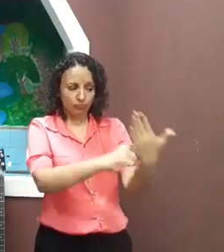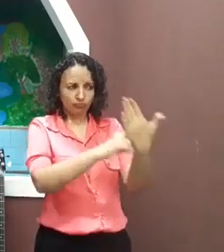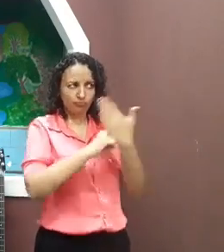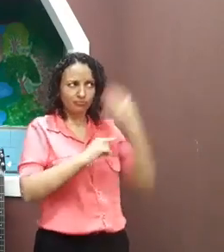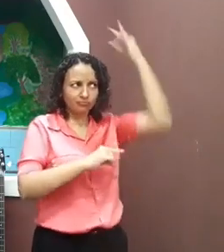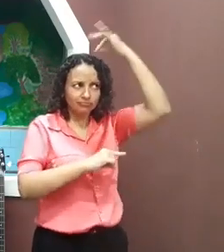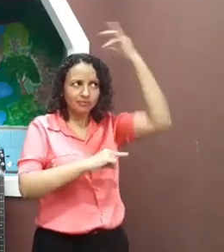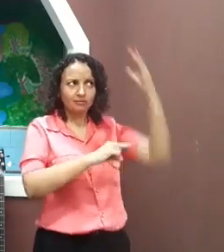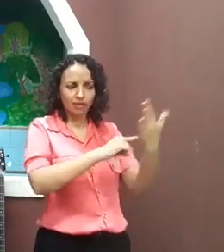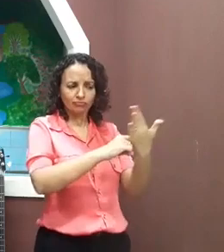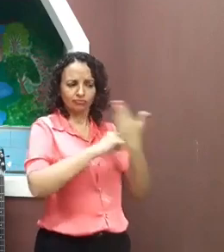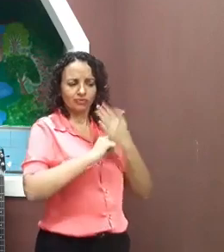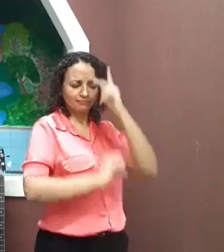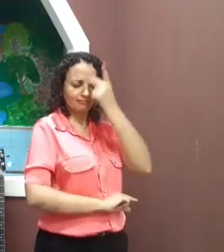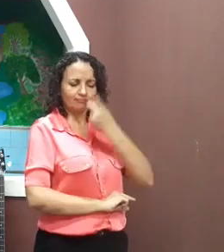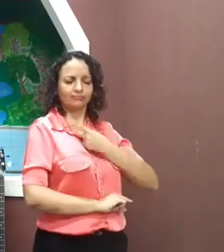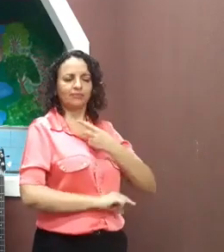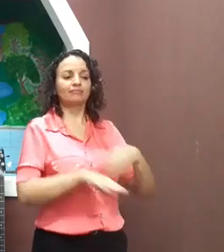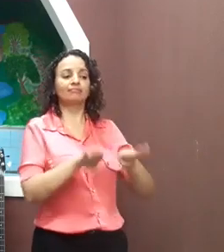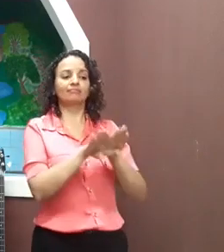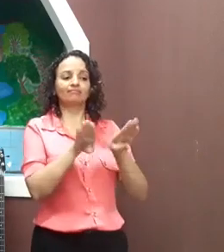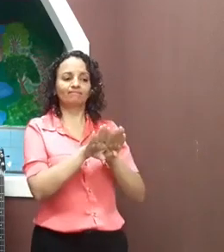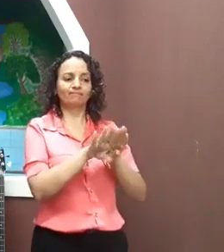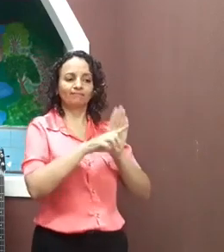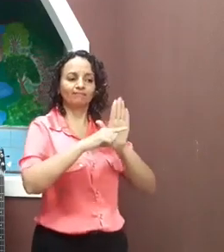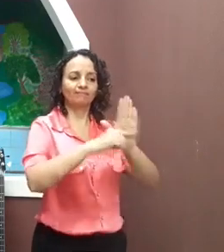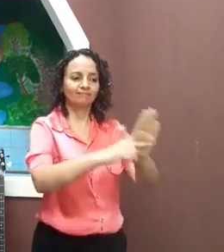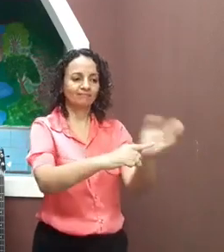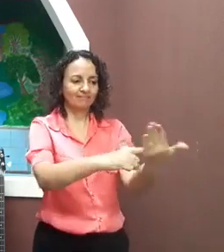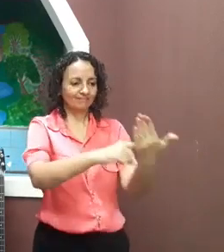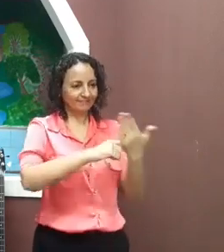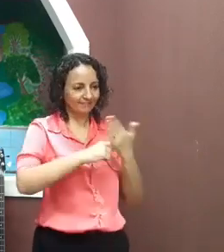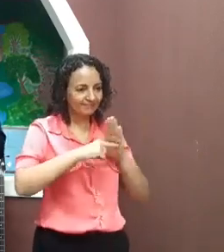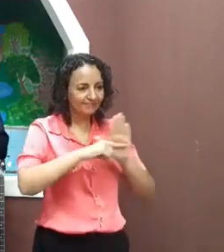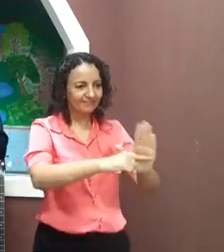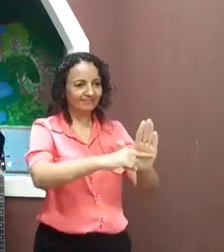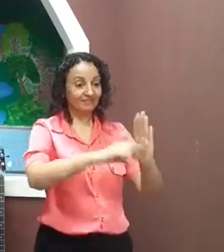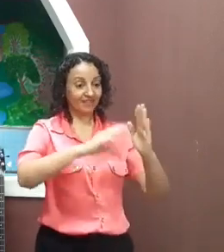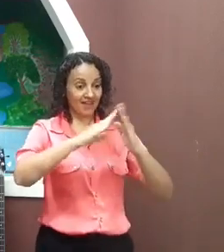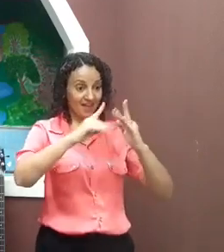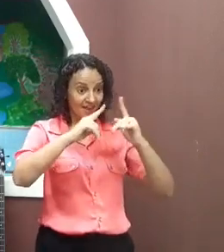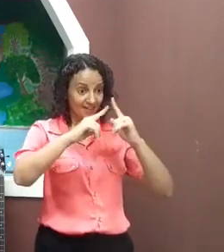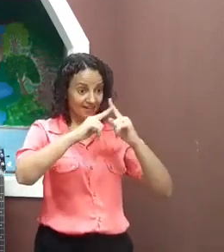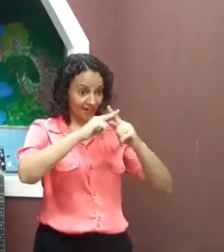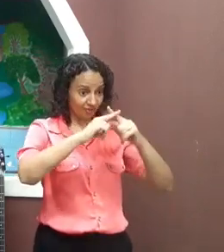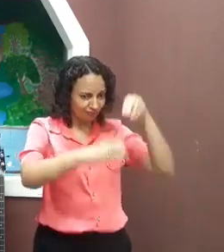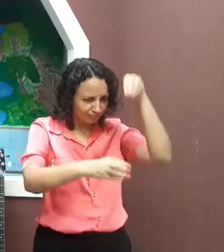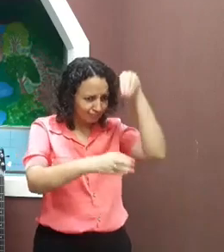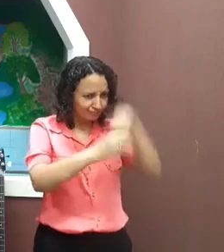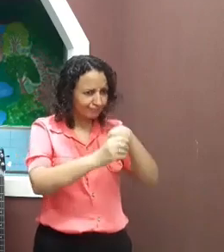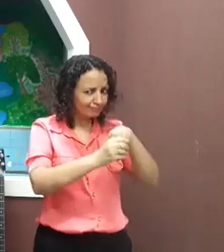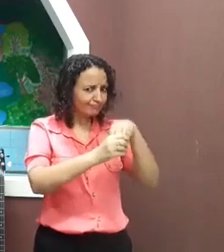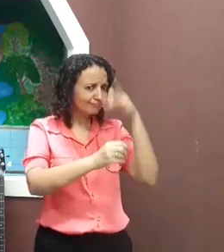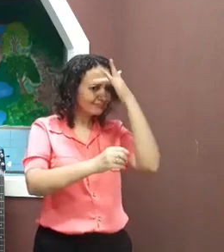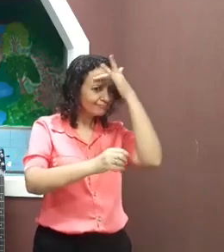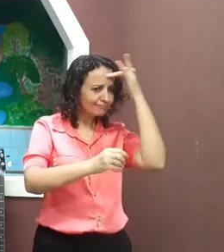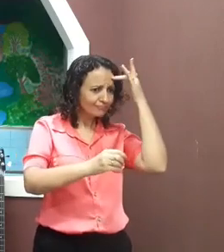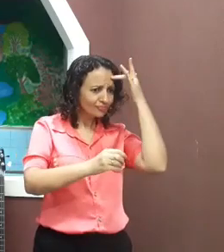que está, e ela também ajudar o outro. Então, quando você está na igreja do Senhor, você